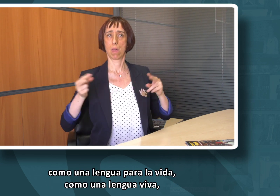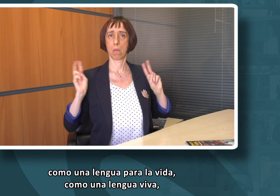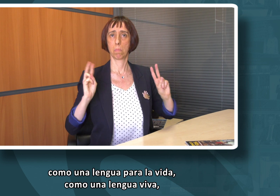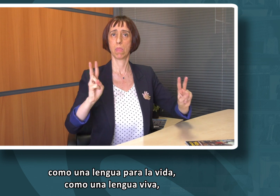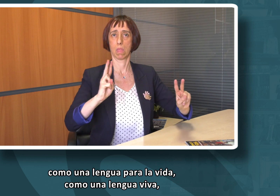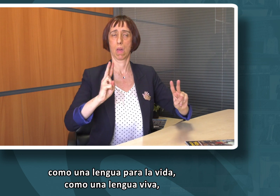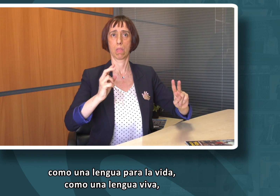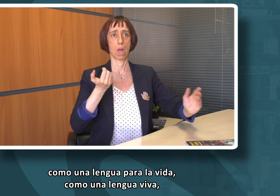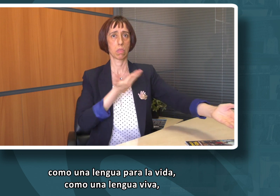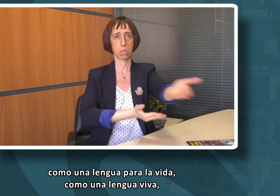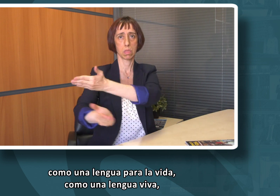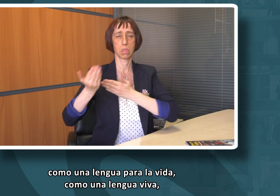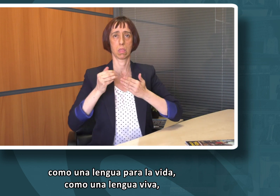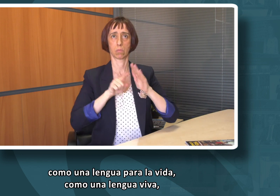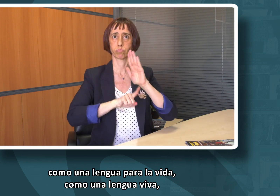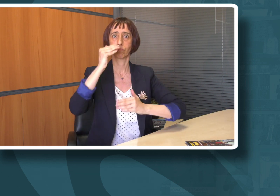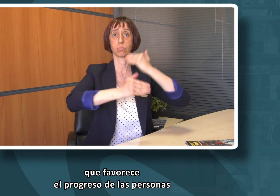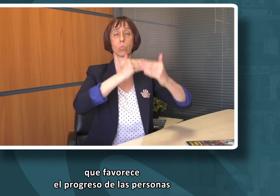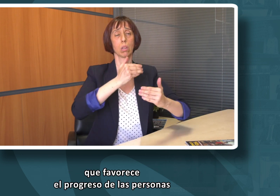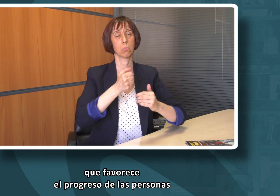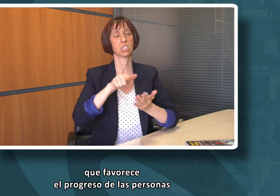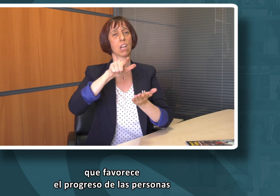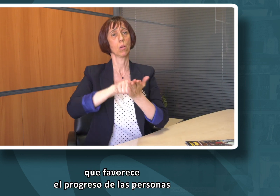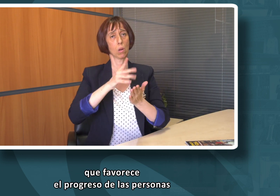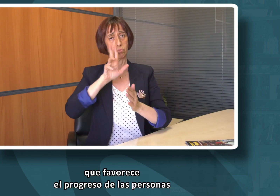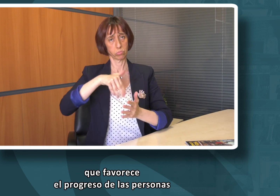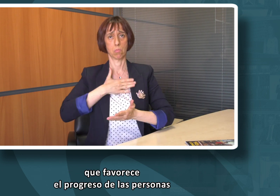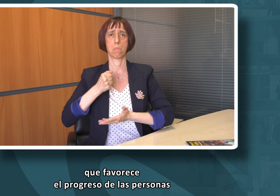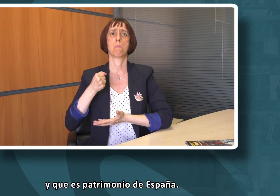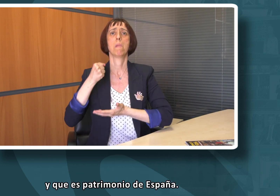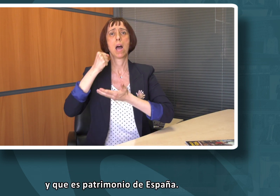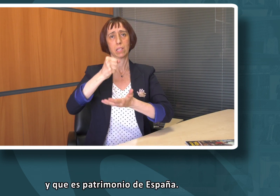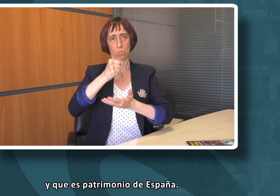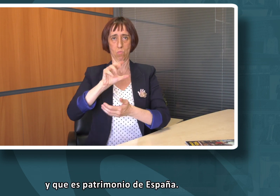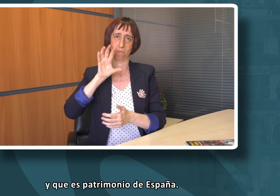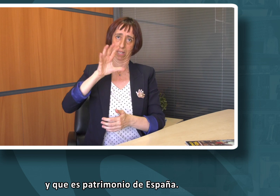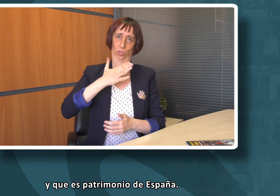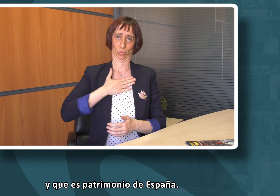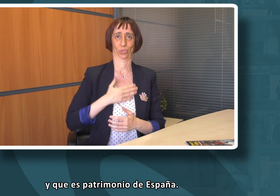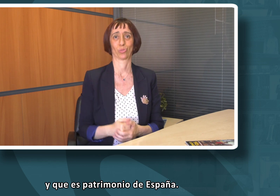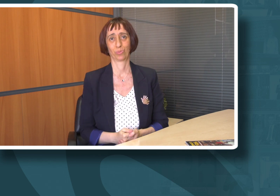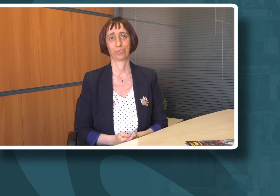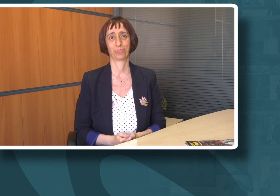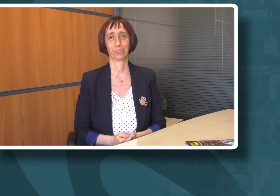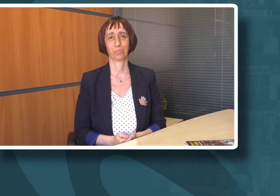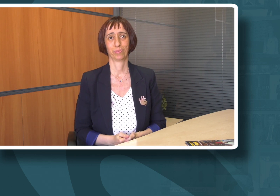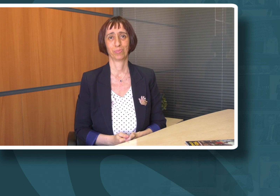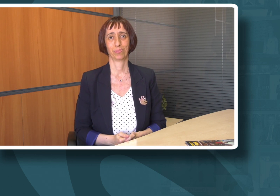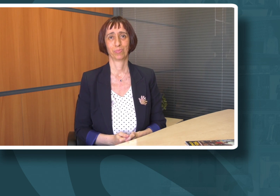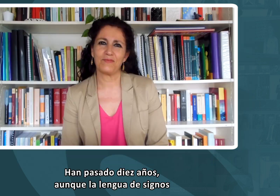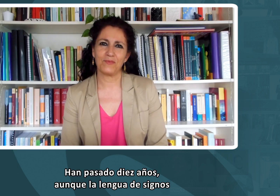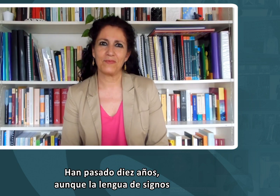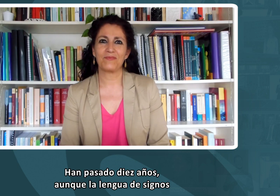apreciar la lengua de signos como una lengua para la vida, como una lengua viva, que favorece el progreso de las personas y que es patrimonio de